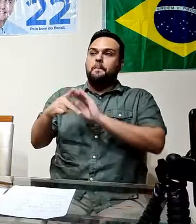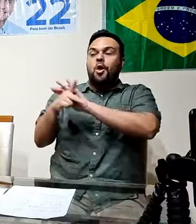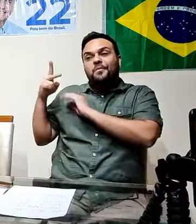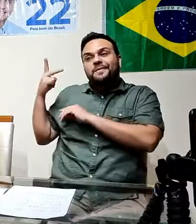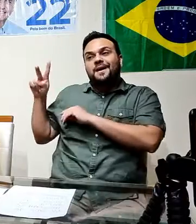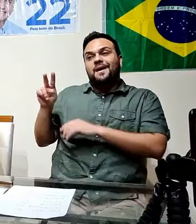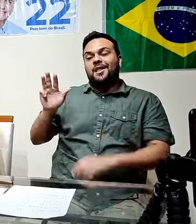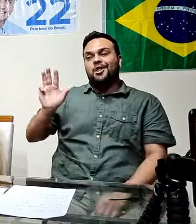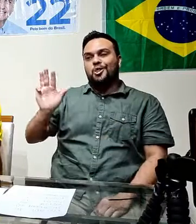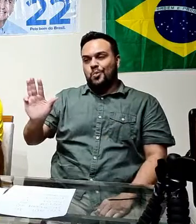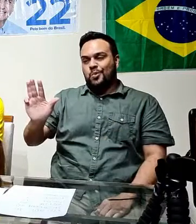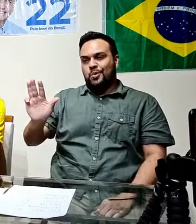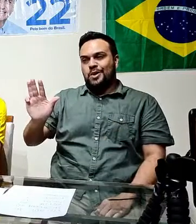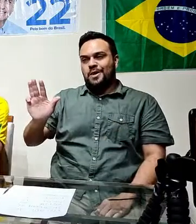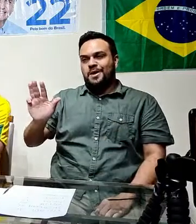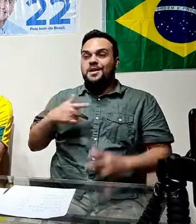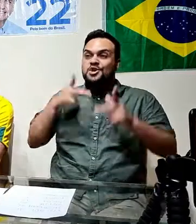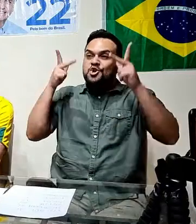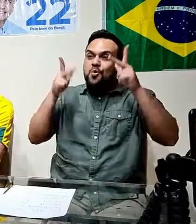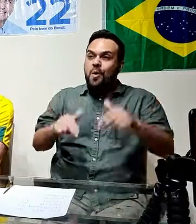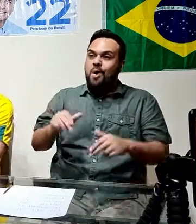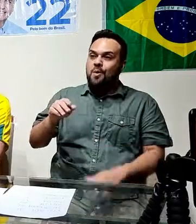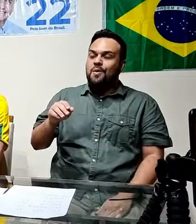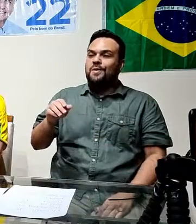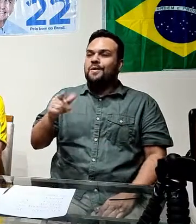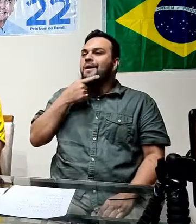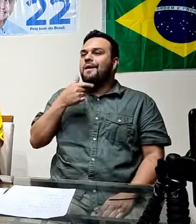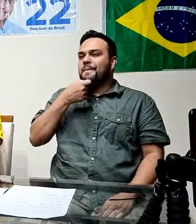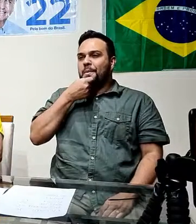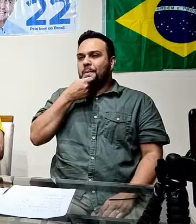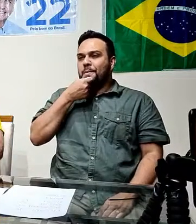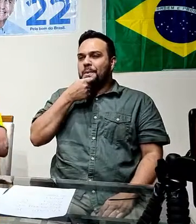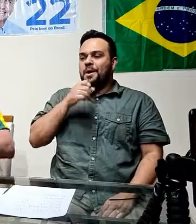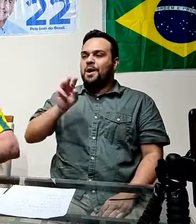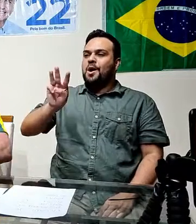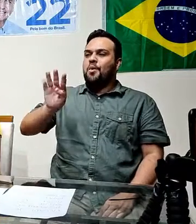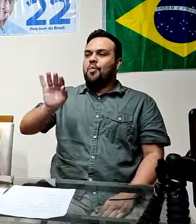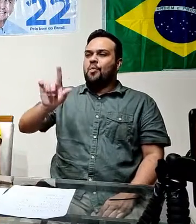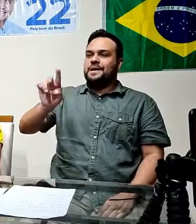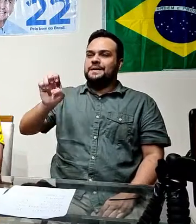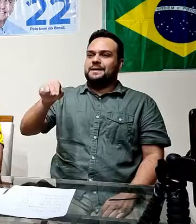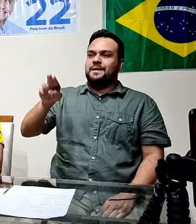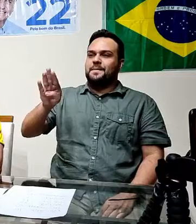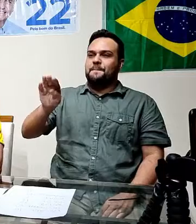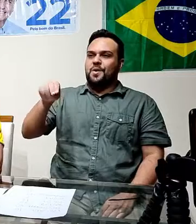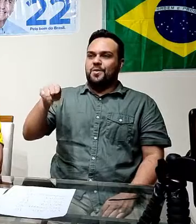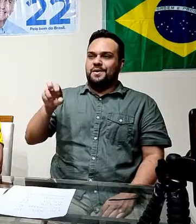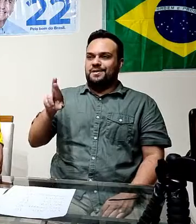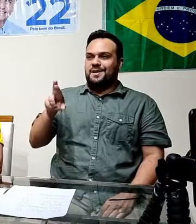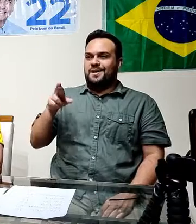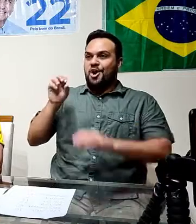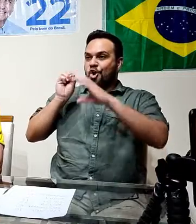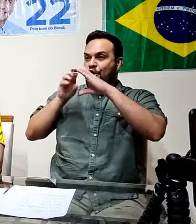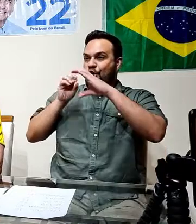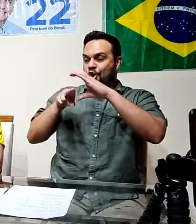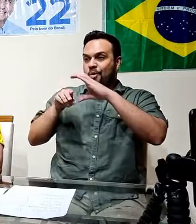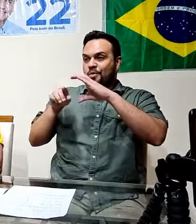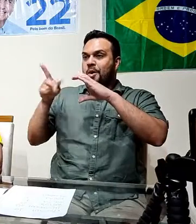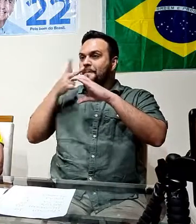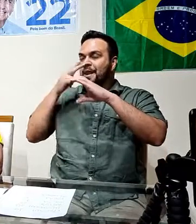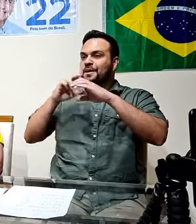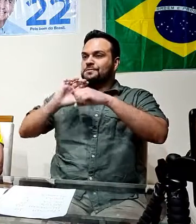Tá? Assim como o Bonner, o porta-voz do Lula, a Folha é o diário oficial do Lula. E está escrito